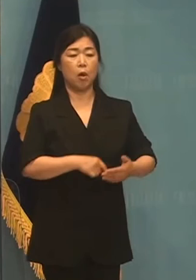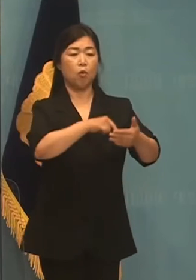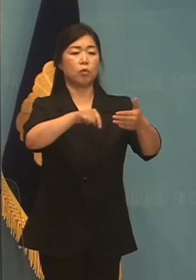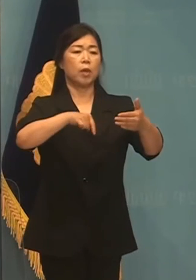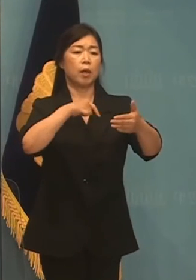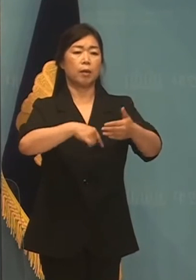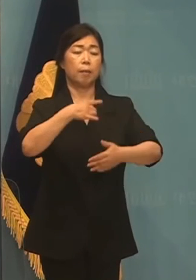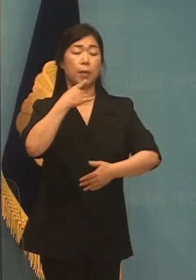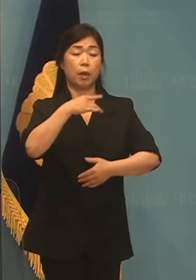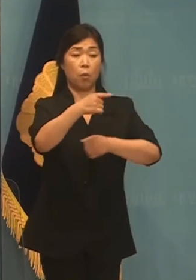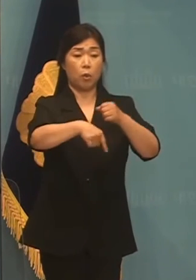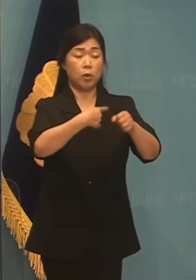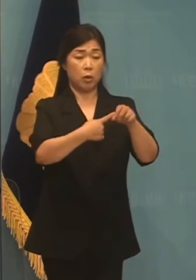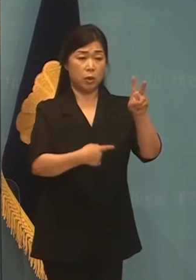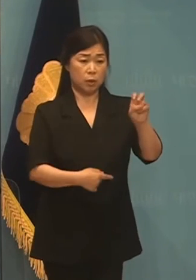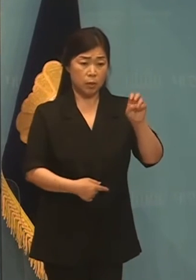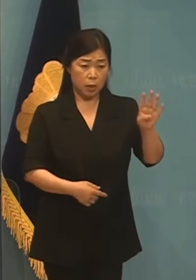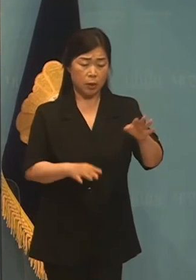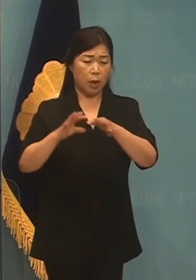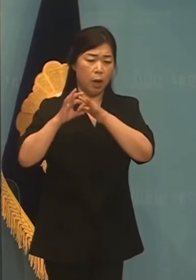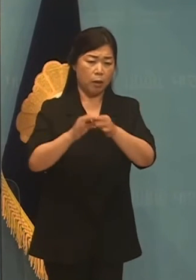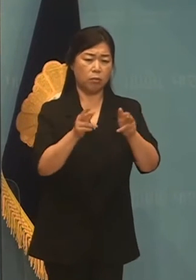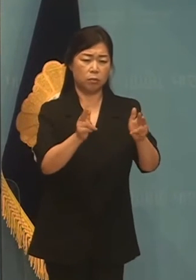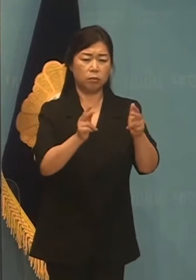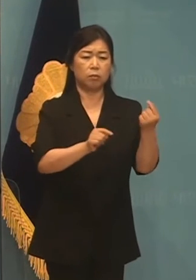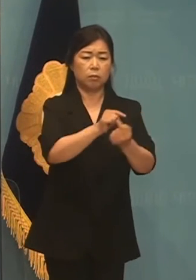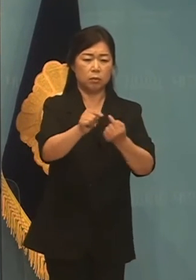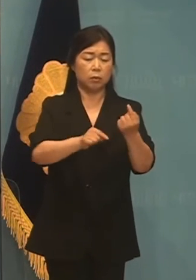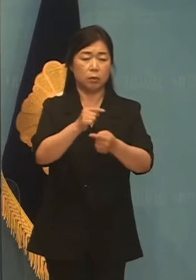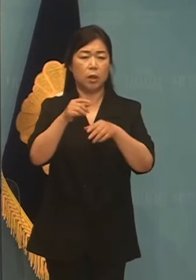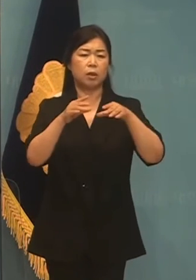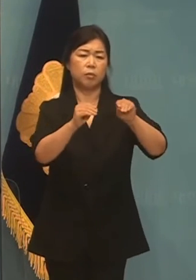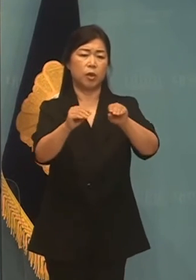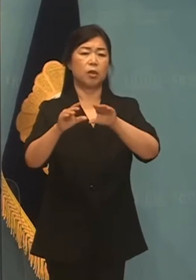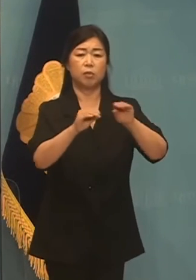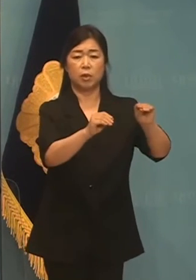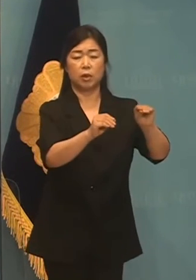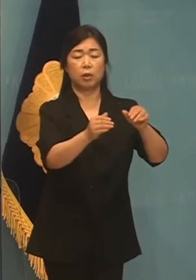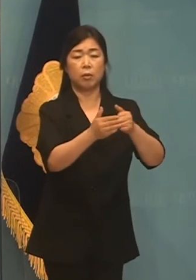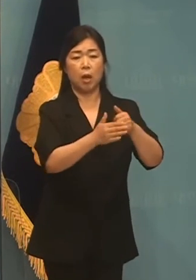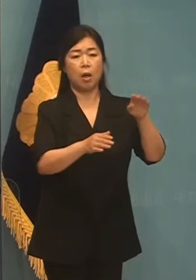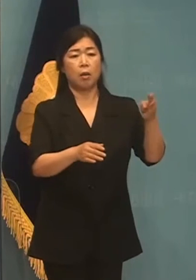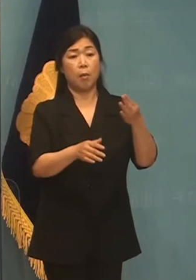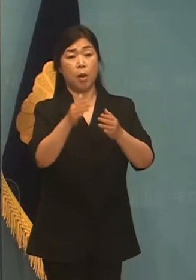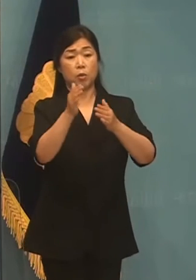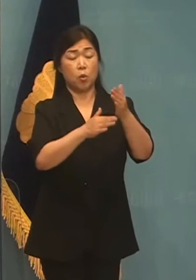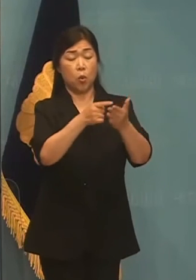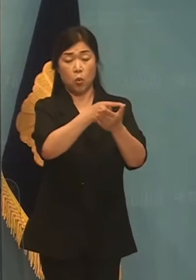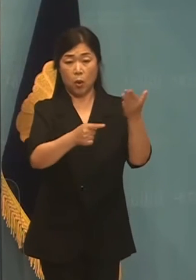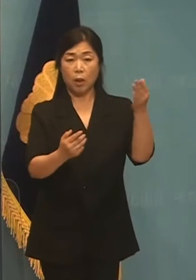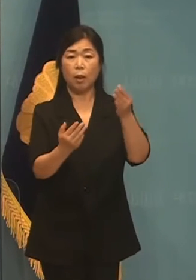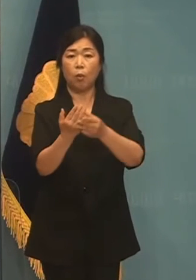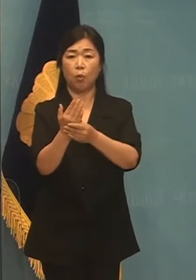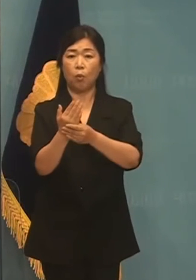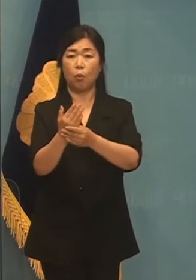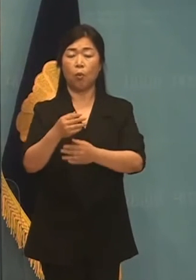국내에서만 원전 24기의 계속 운전 금지로 400조 원의 손실이